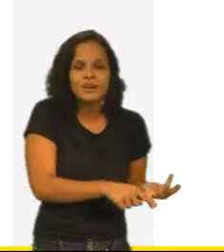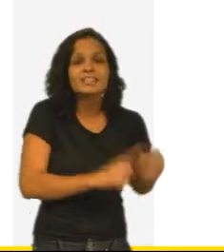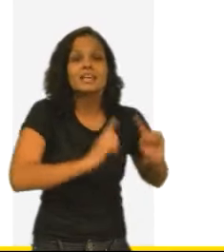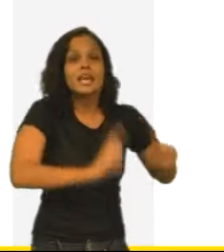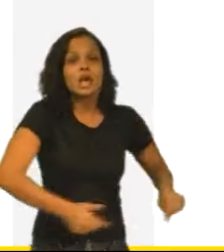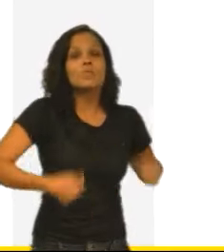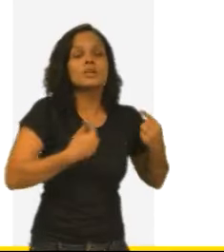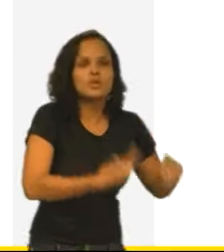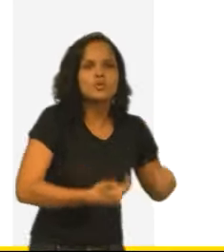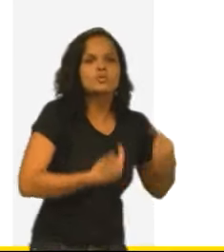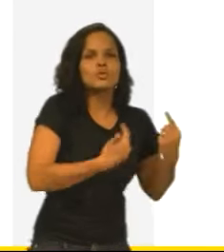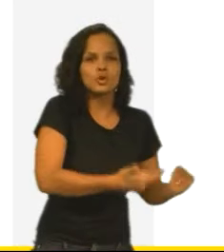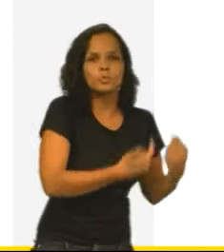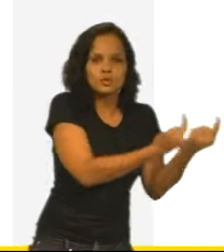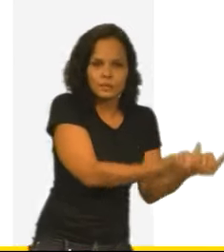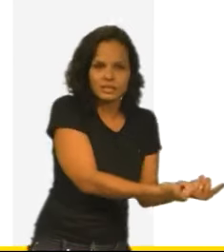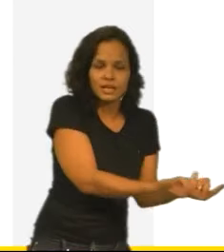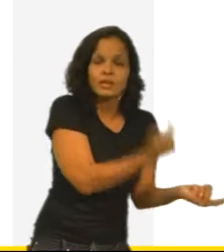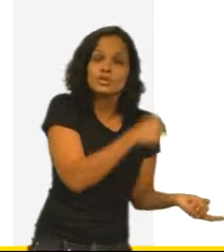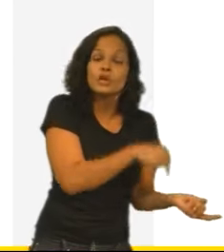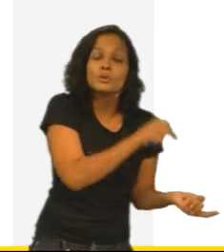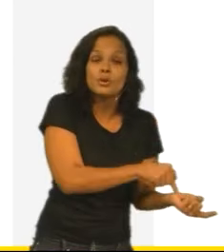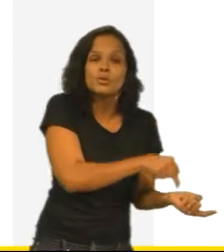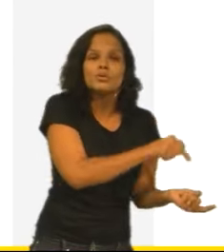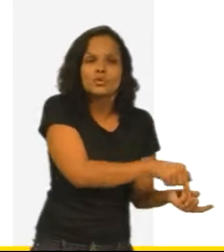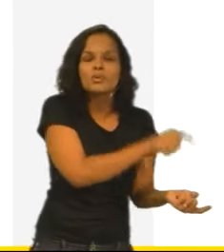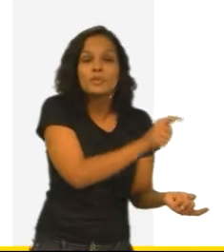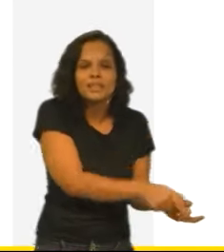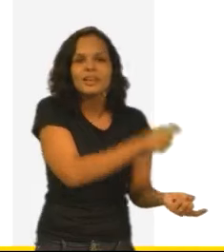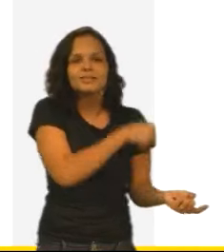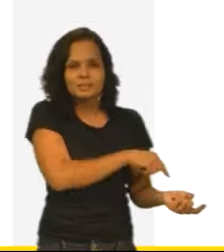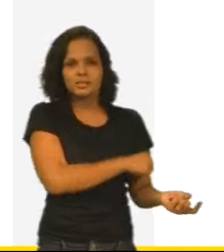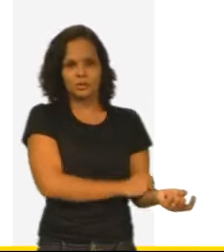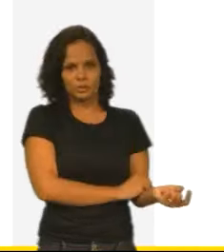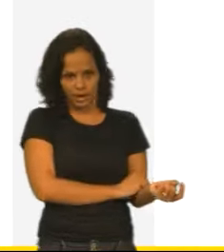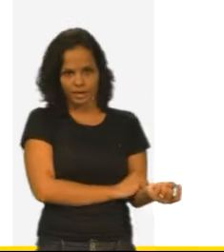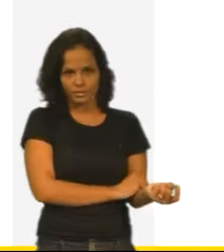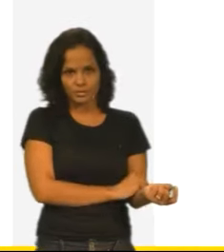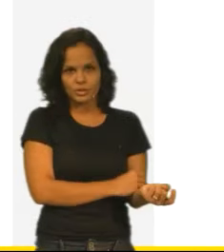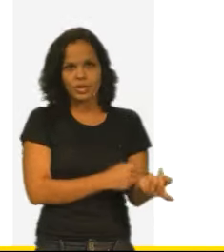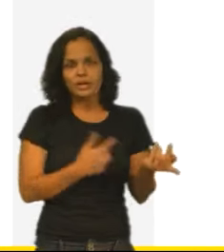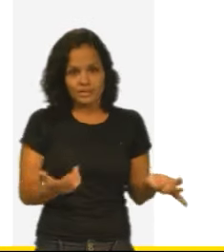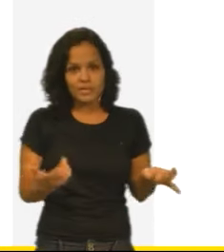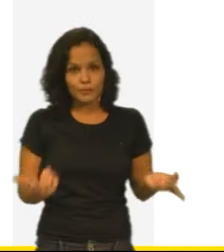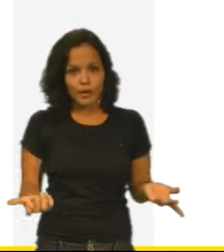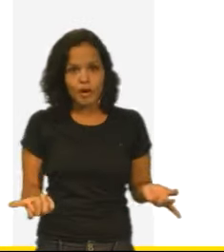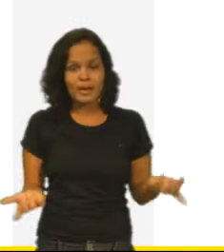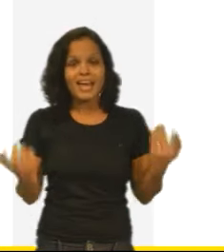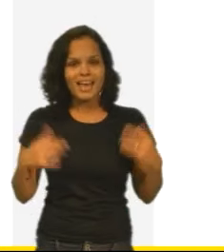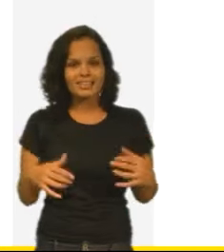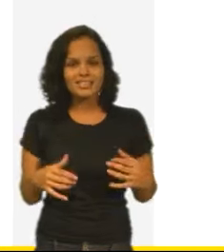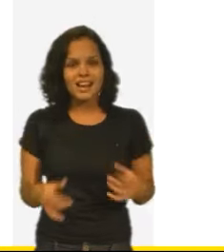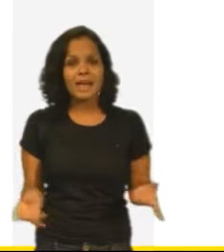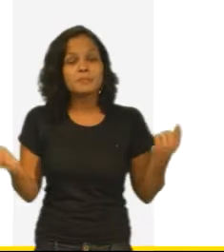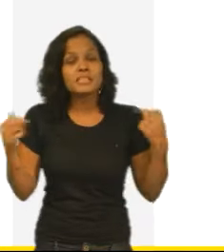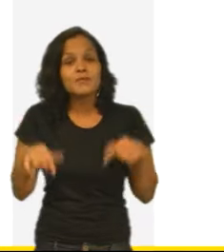frase eu me incluo no grupo dos brasileiros e eu me incluo no grupo daqueles que são educados. Dessa forma, essa sílabe tem a